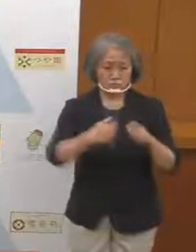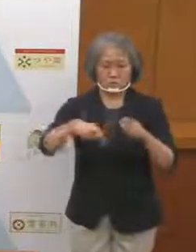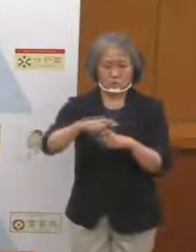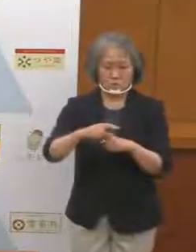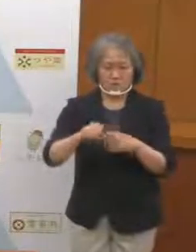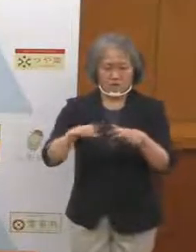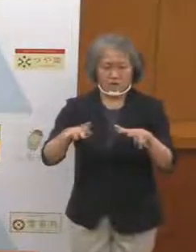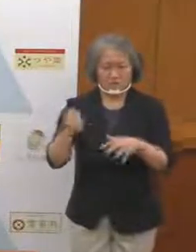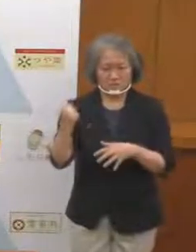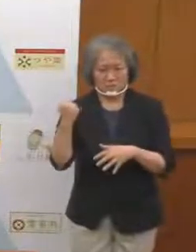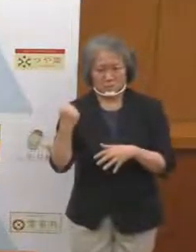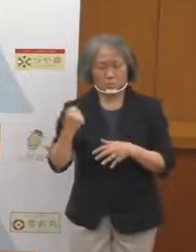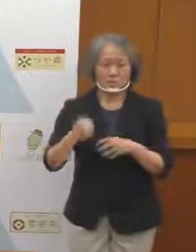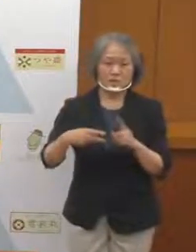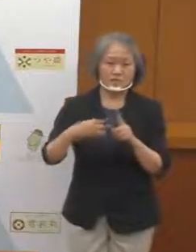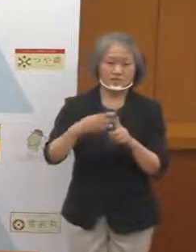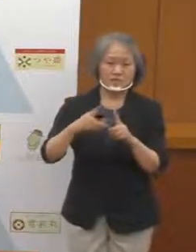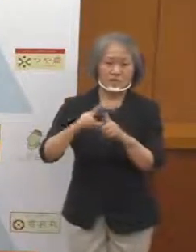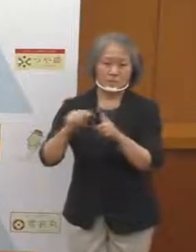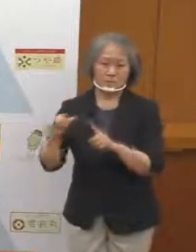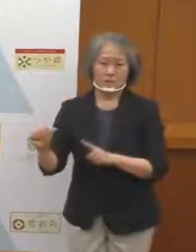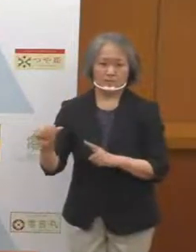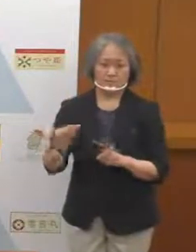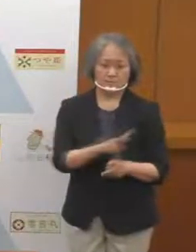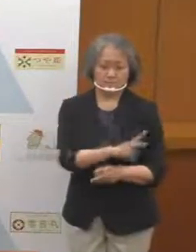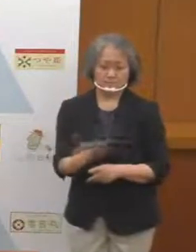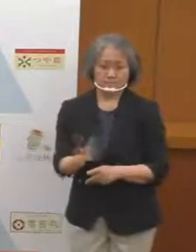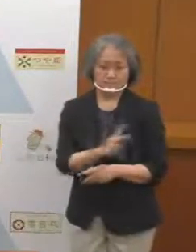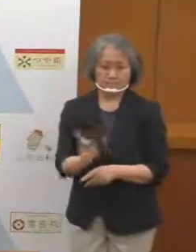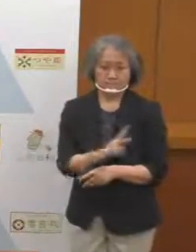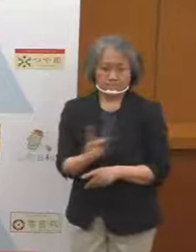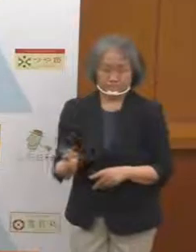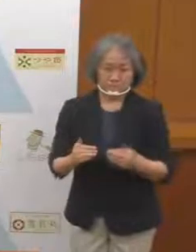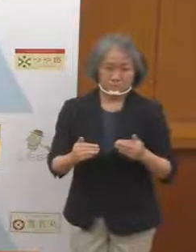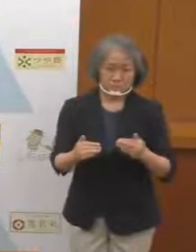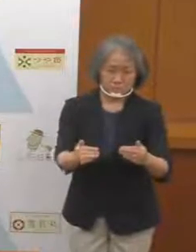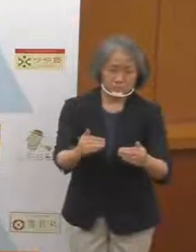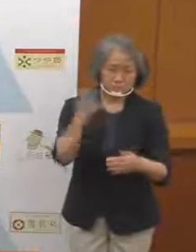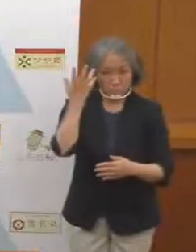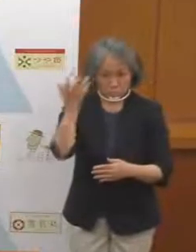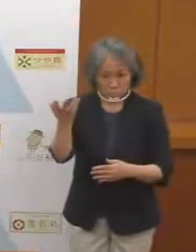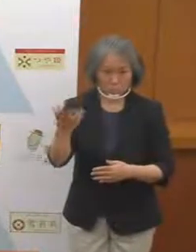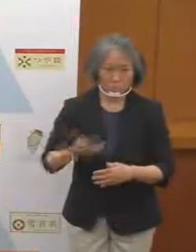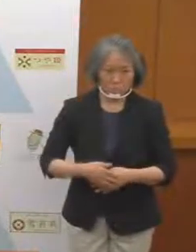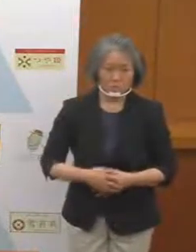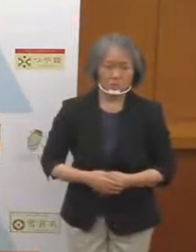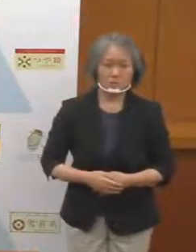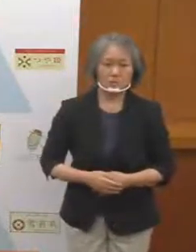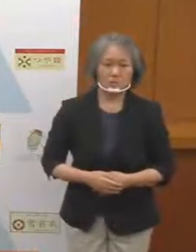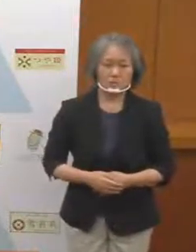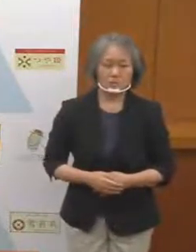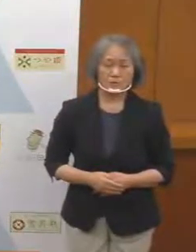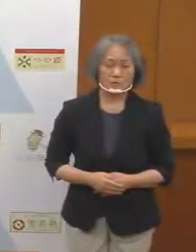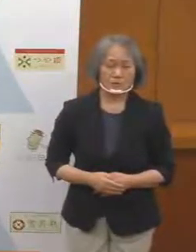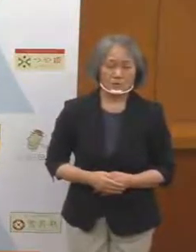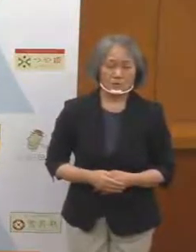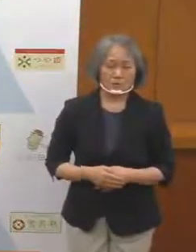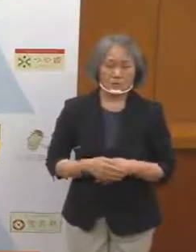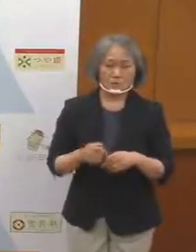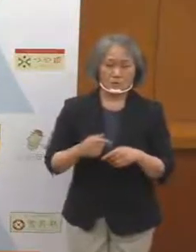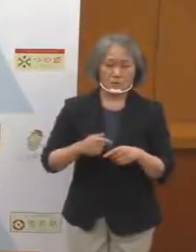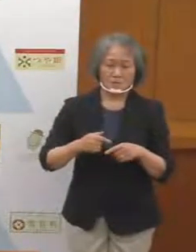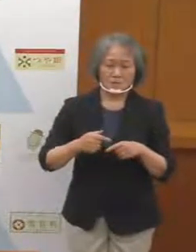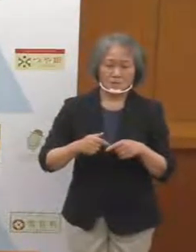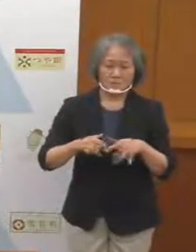omicronba 5への大木変わりが今後も進むことも寄せ予想されますさらなる感染拡大